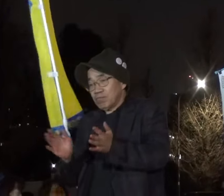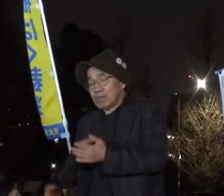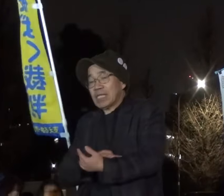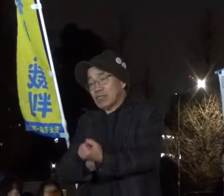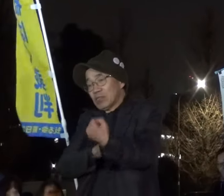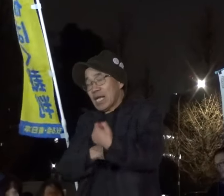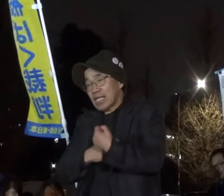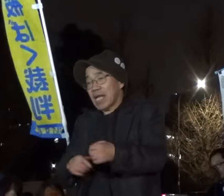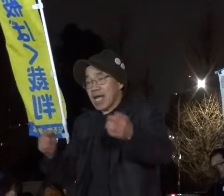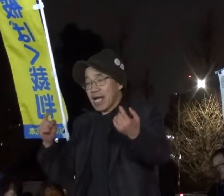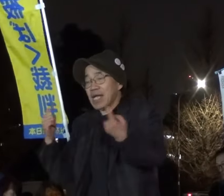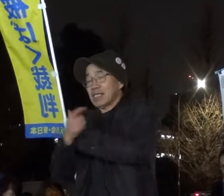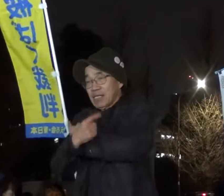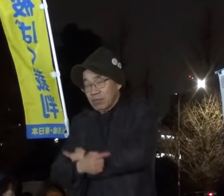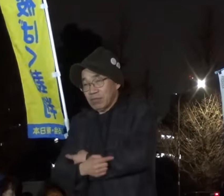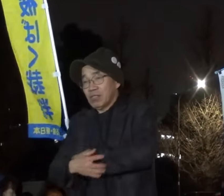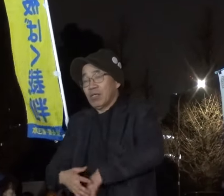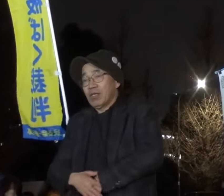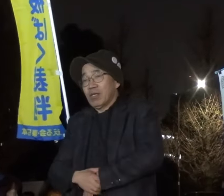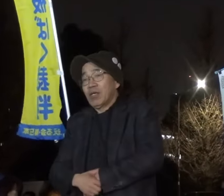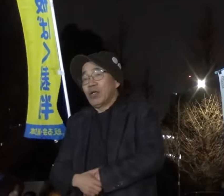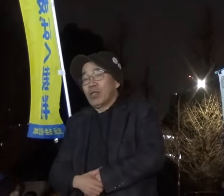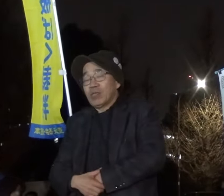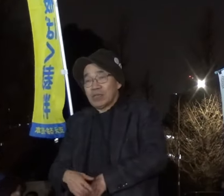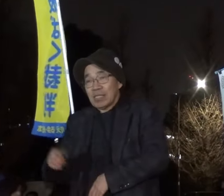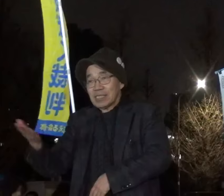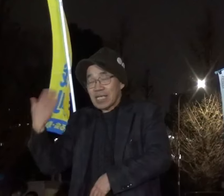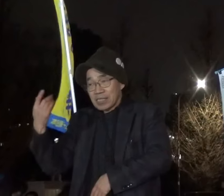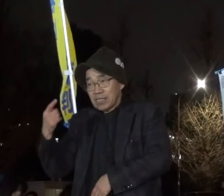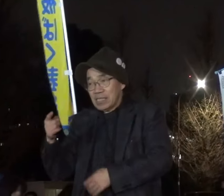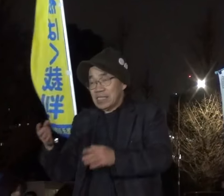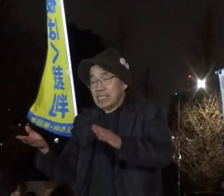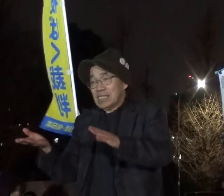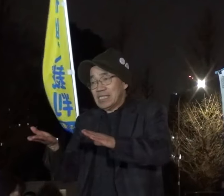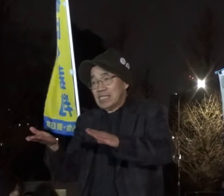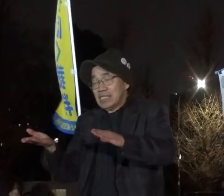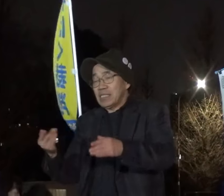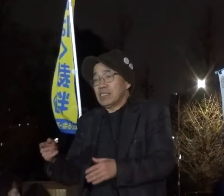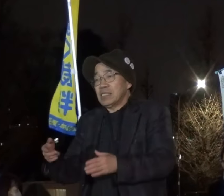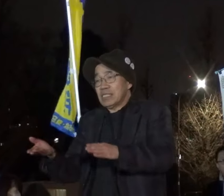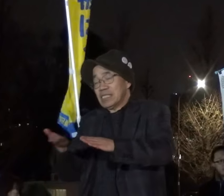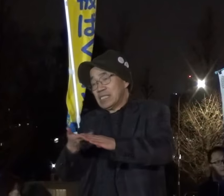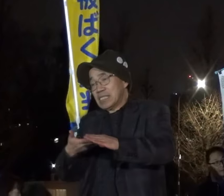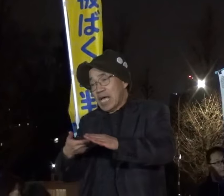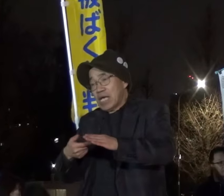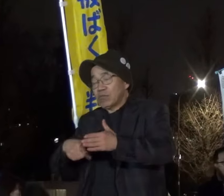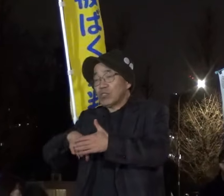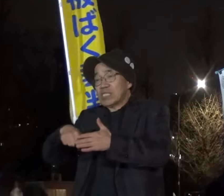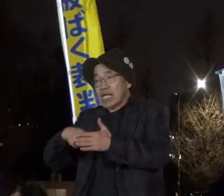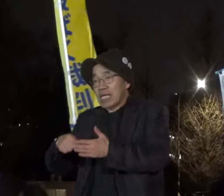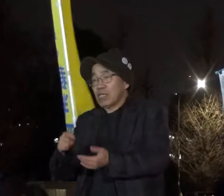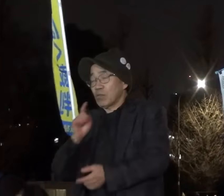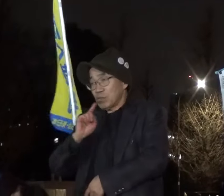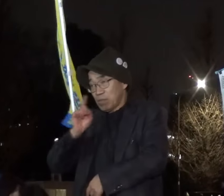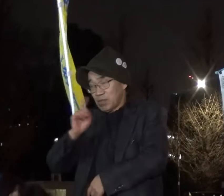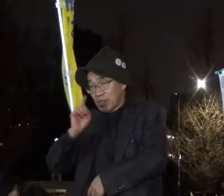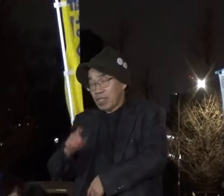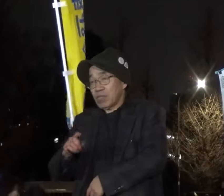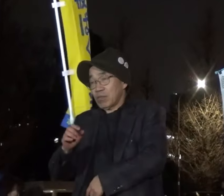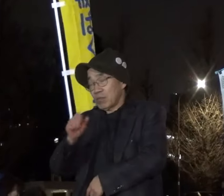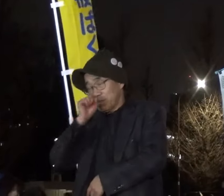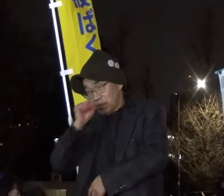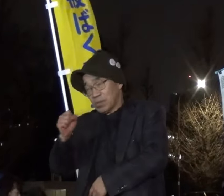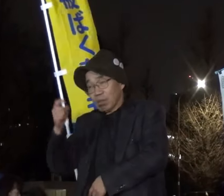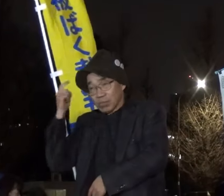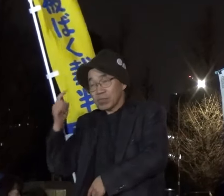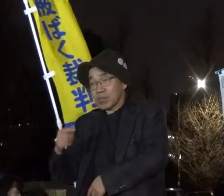ことです。私はさっきね、池内さんがここでスピーチしてくれたのすごく心強く思いました。あの選挙で応